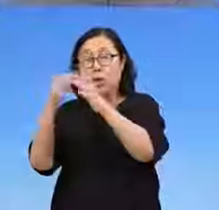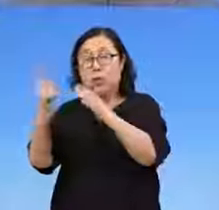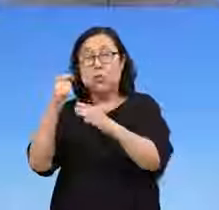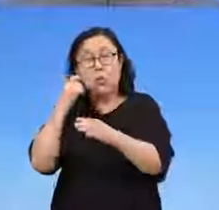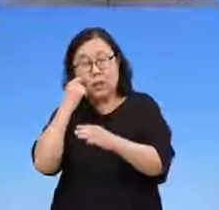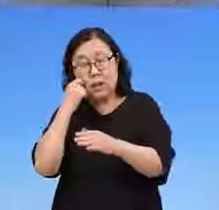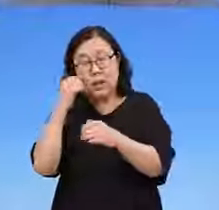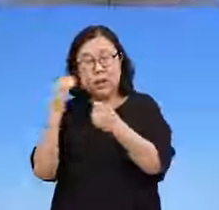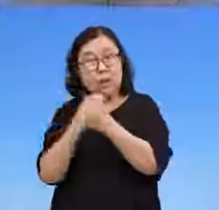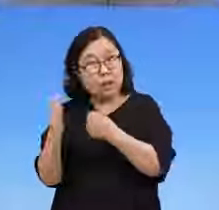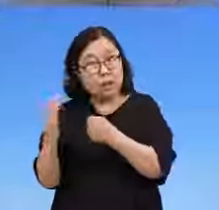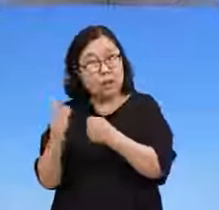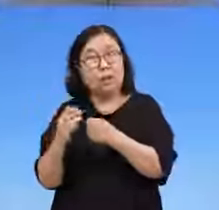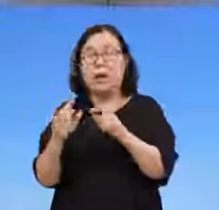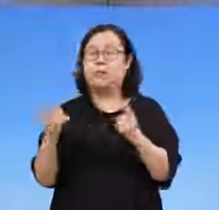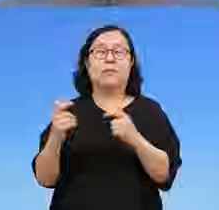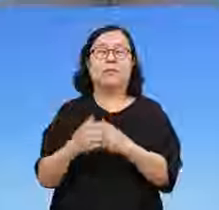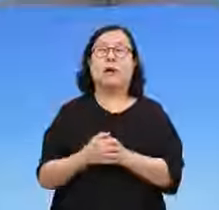왜 해야 되느냐고요?